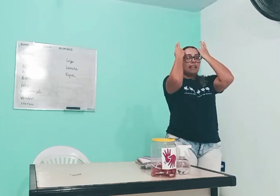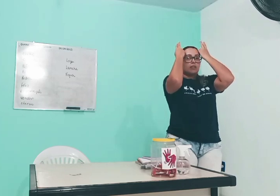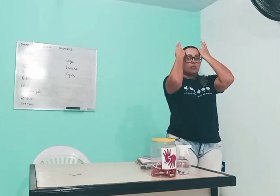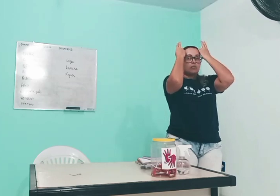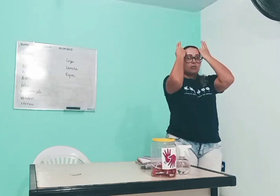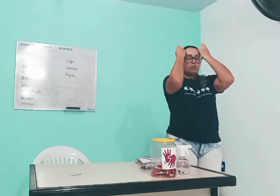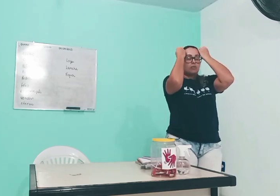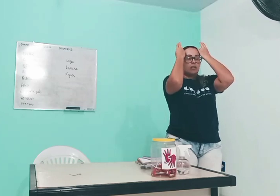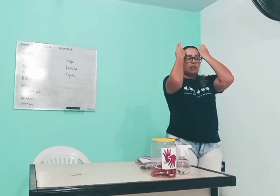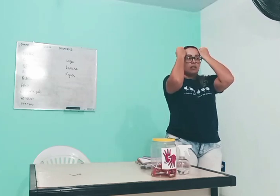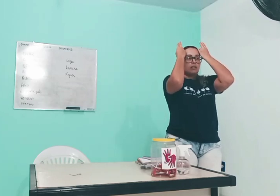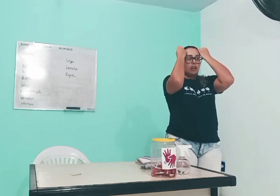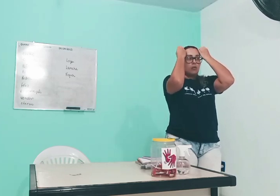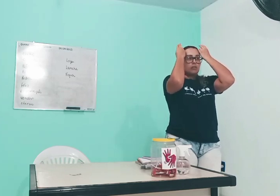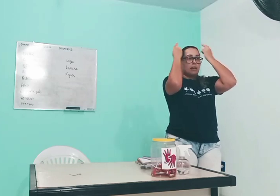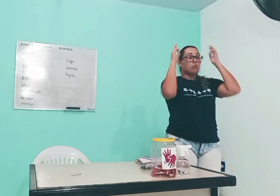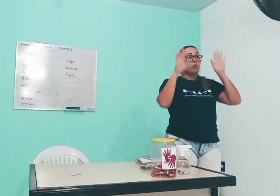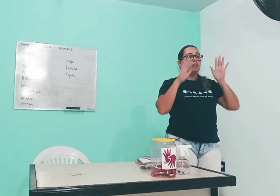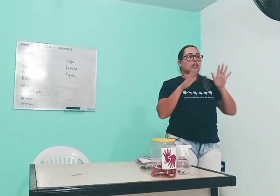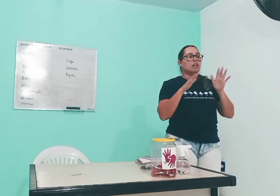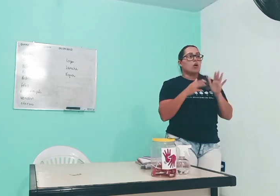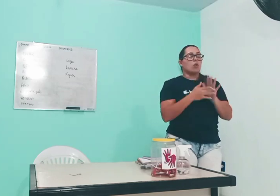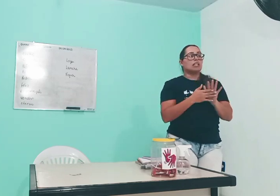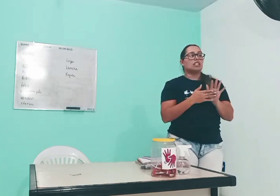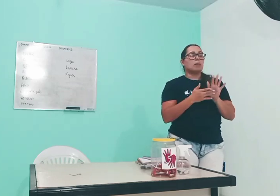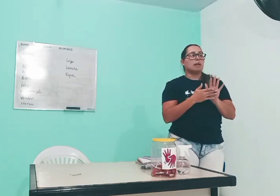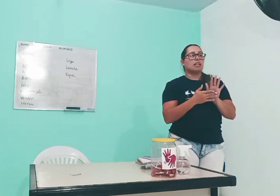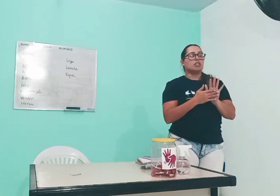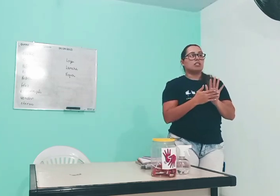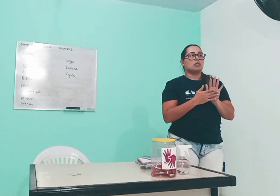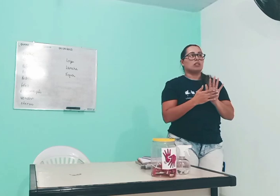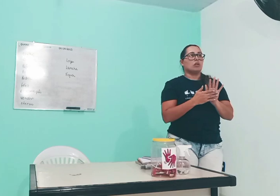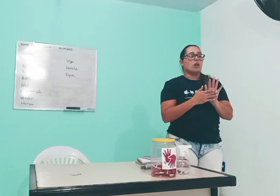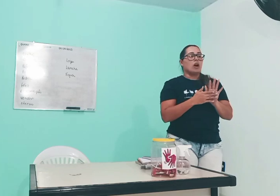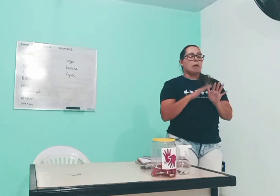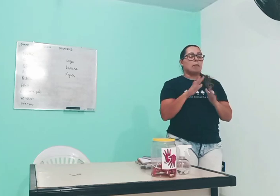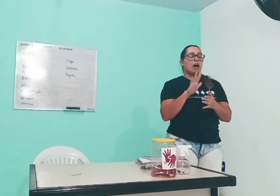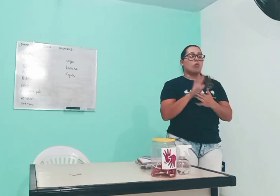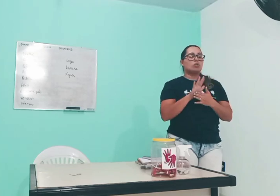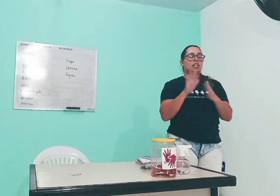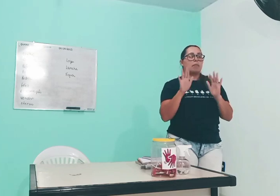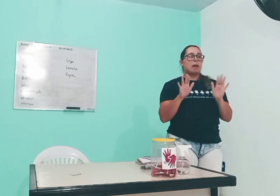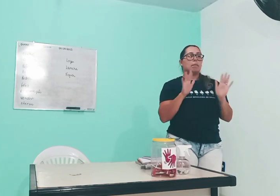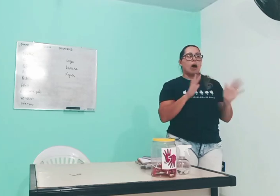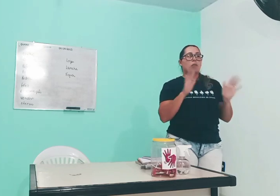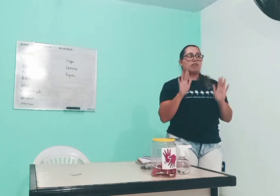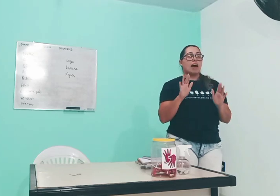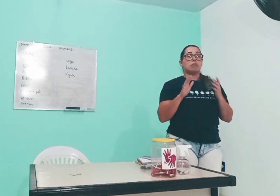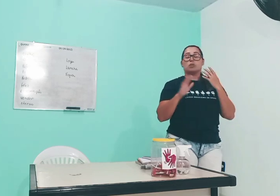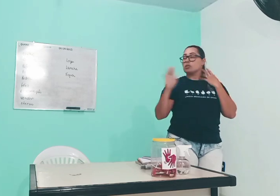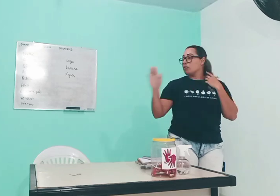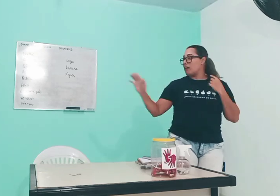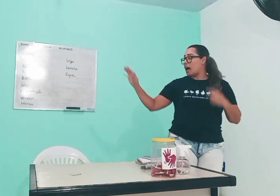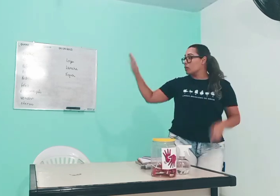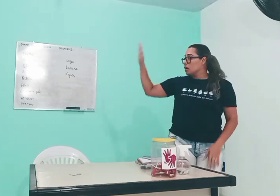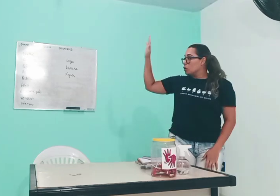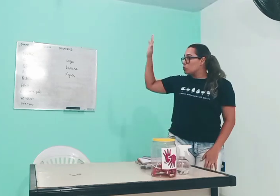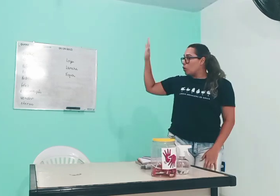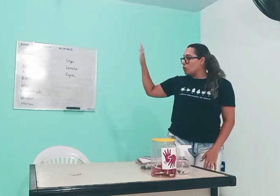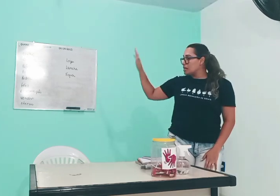dentro. Então, né, muda. Quando a gente aprende assim, para onde que minha palma vai? Por isso que eu falo, todas